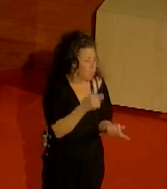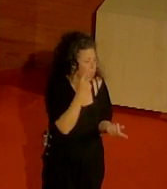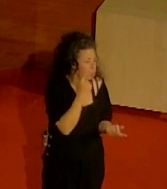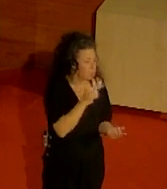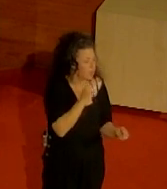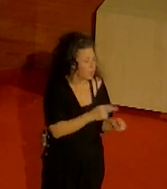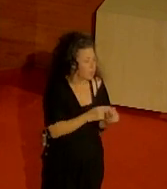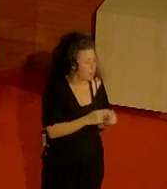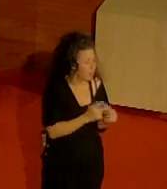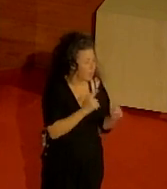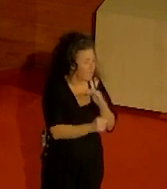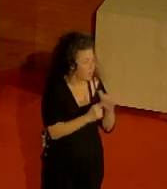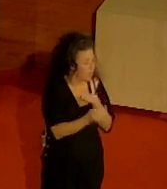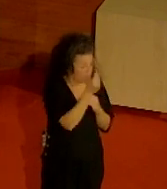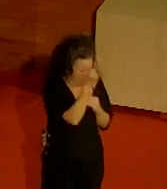qué? Porque